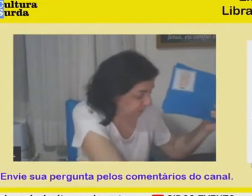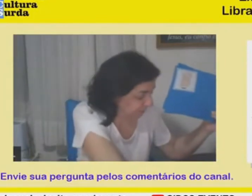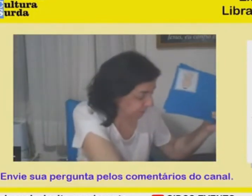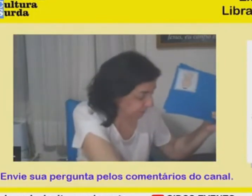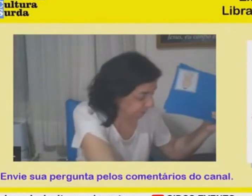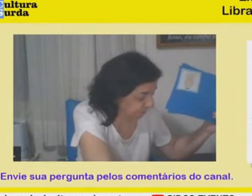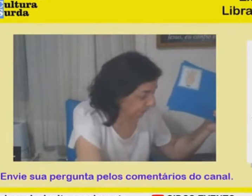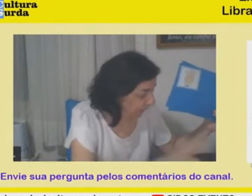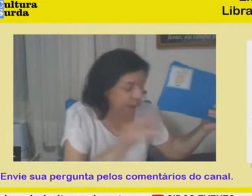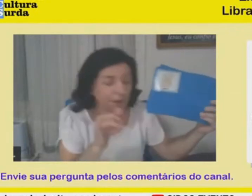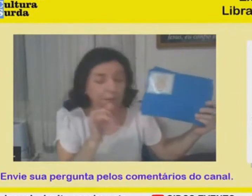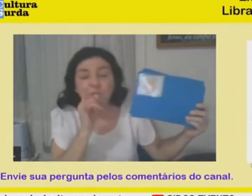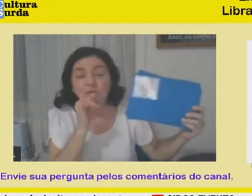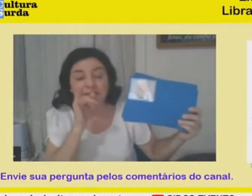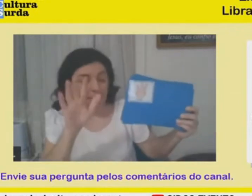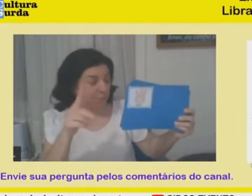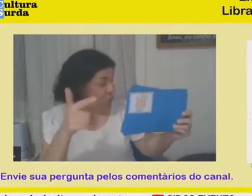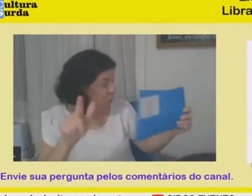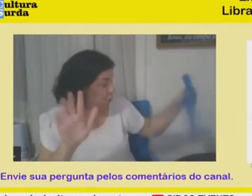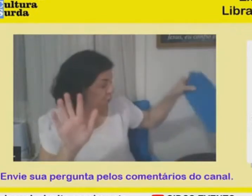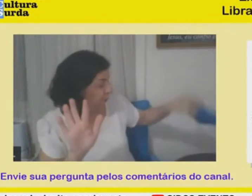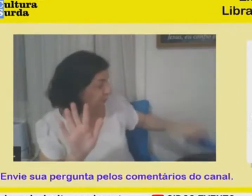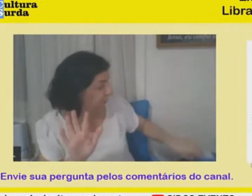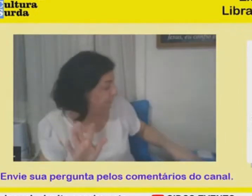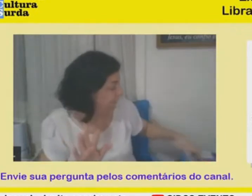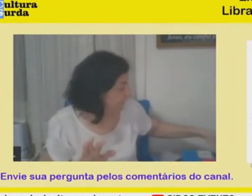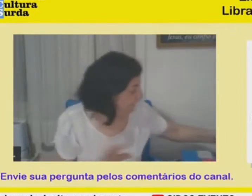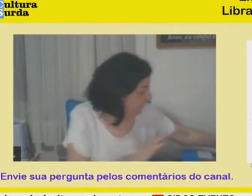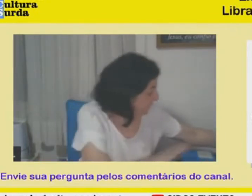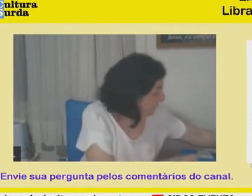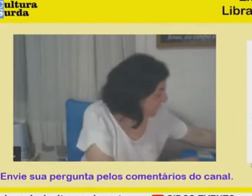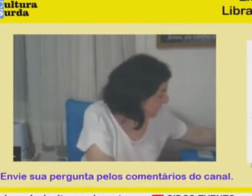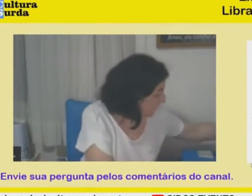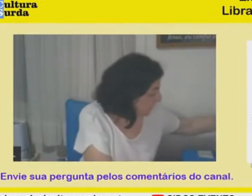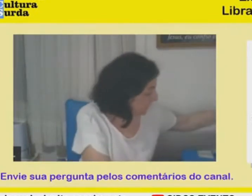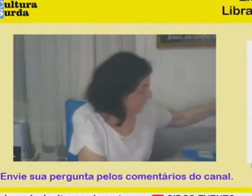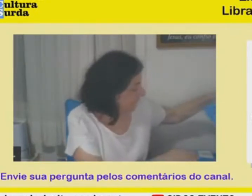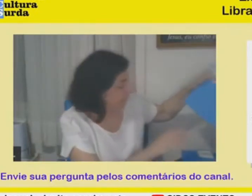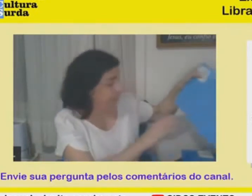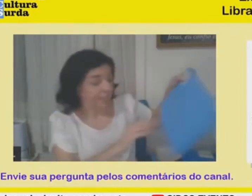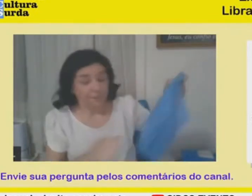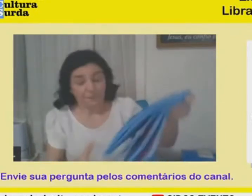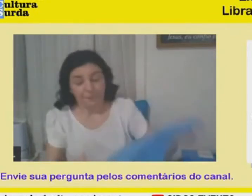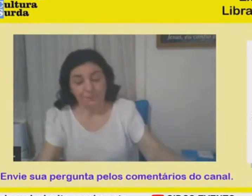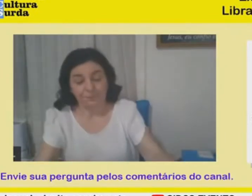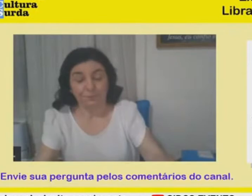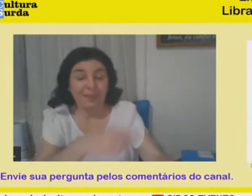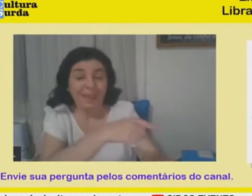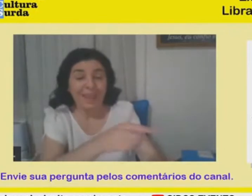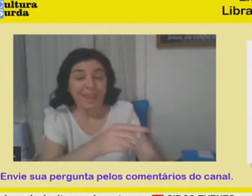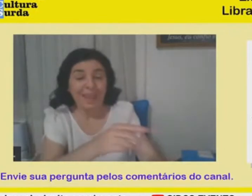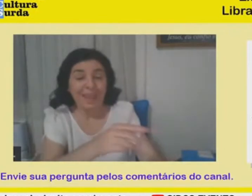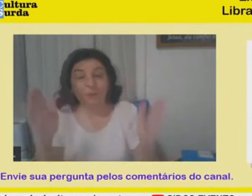Como que eu vou fazer para pegar 4? Por exemplo, olha só.